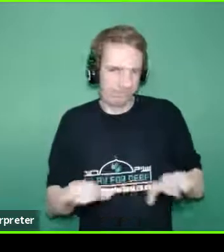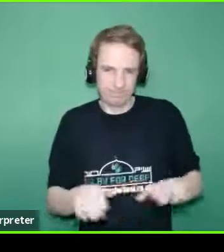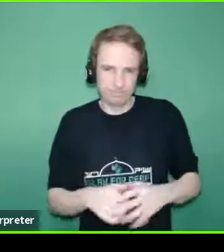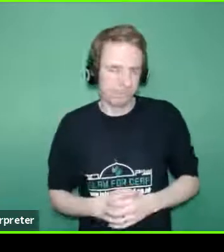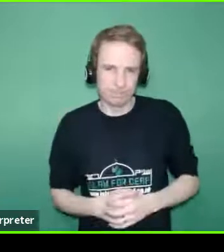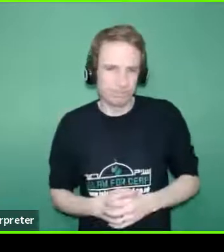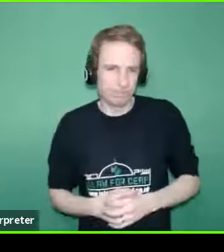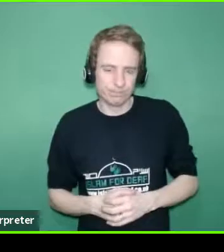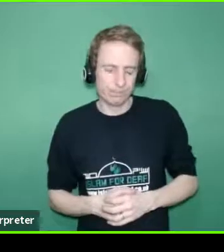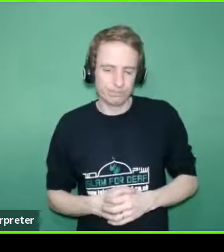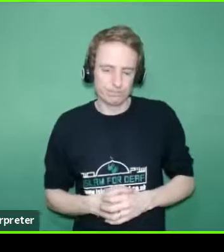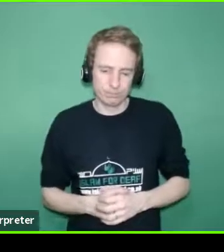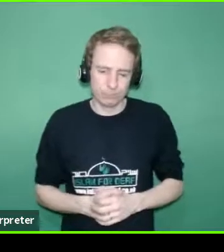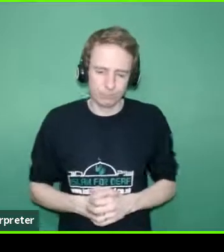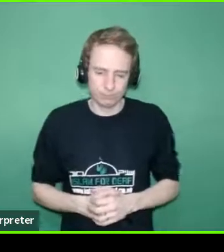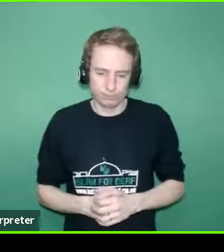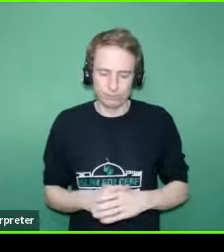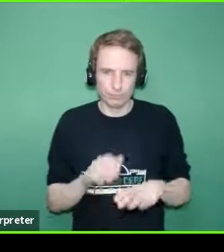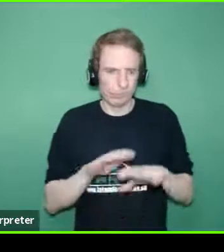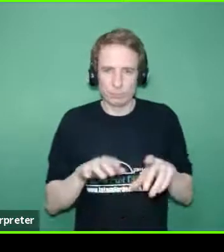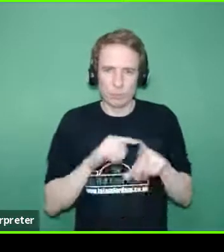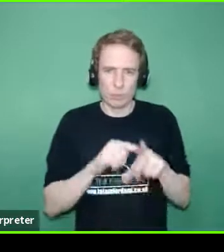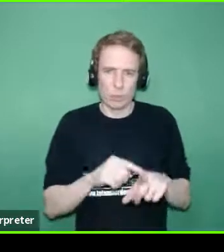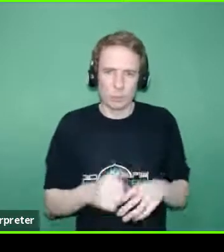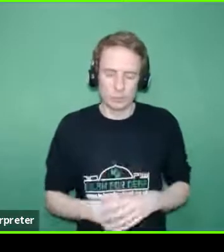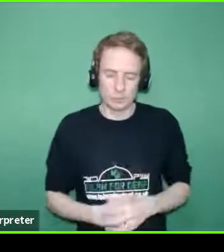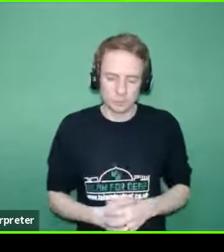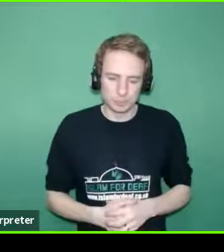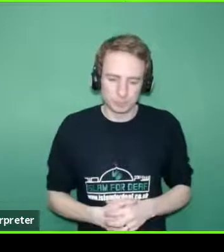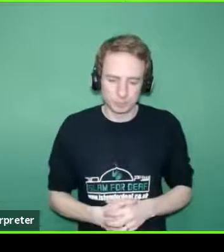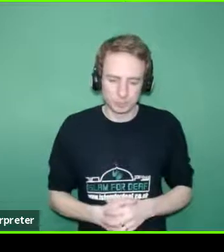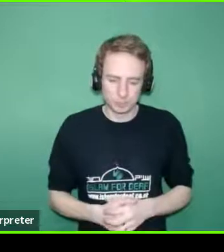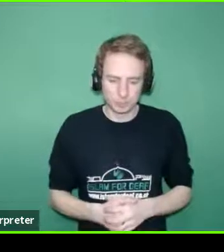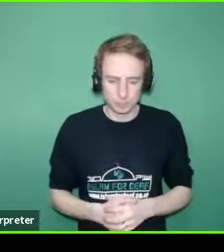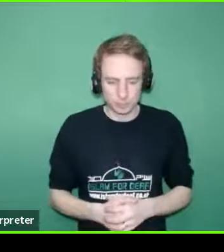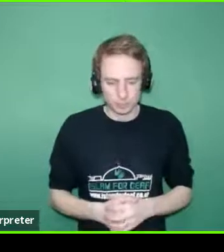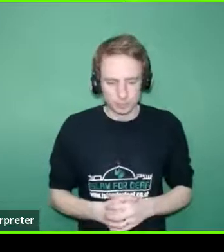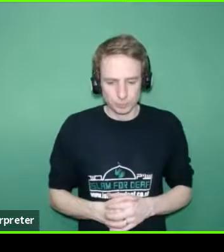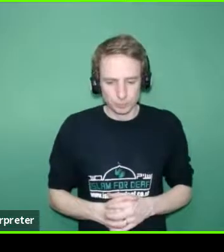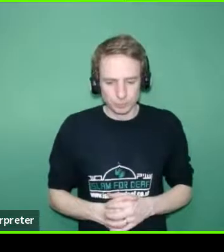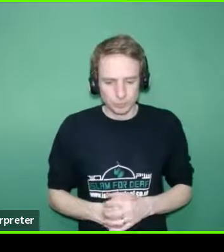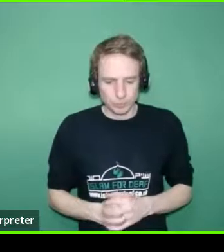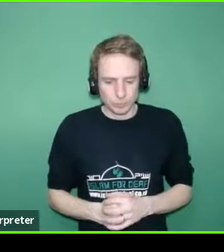ولا يجوز تخصيص رجب بالصيام. كان عمر رضي الله عنه